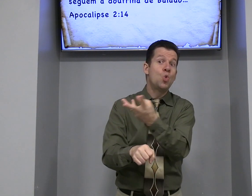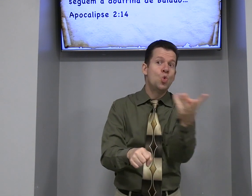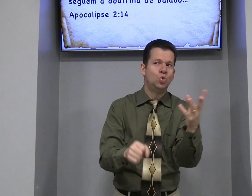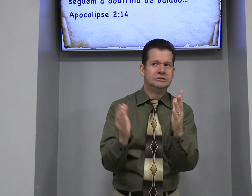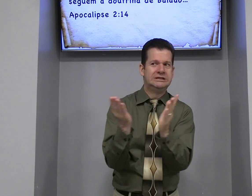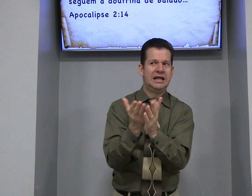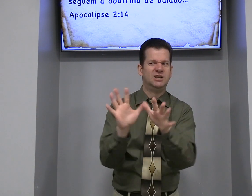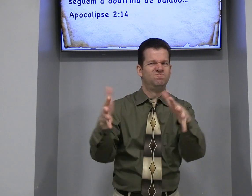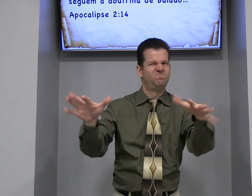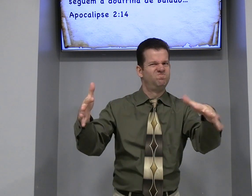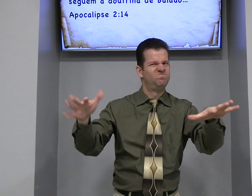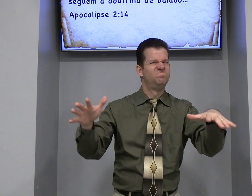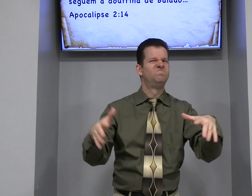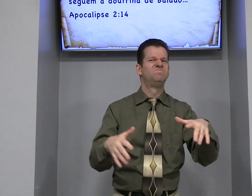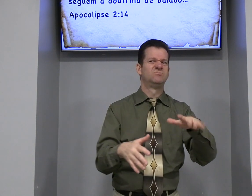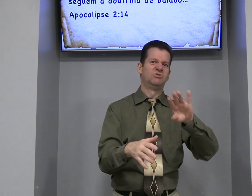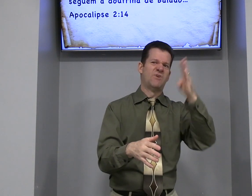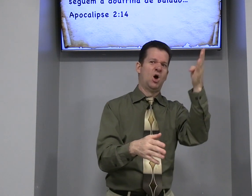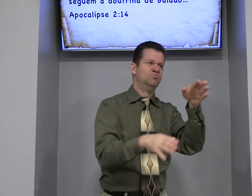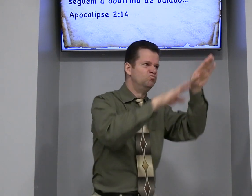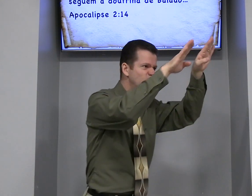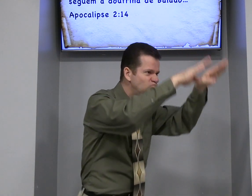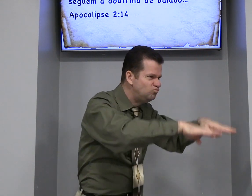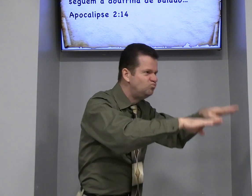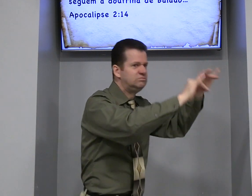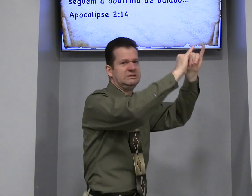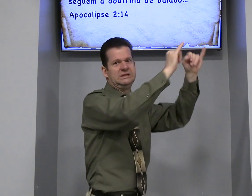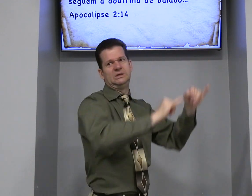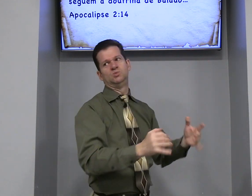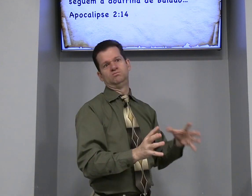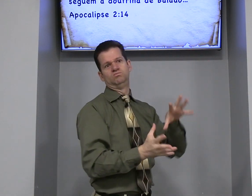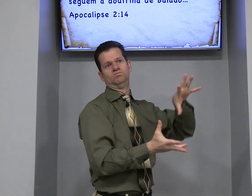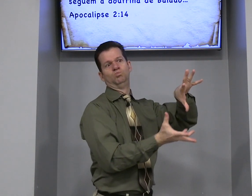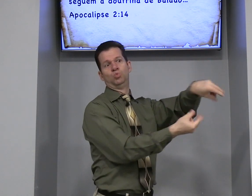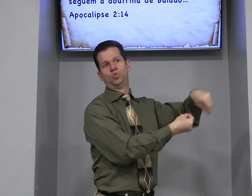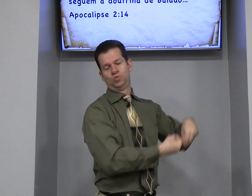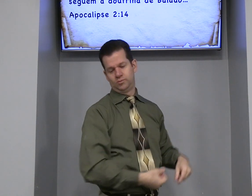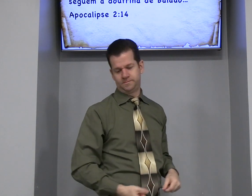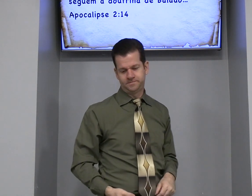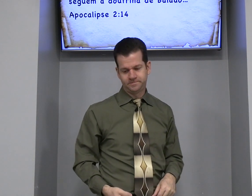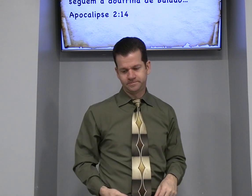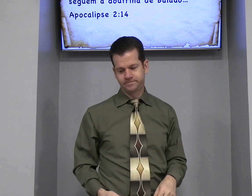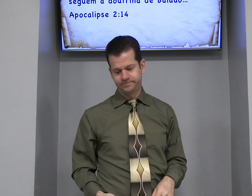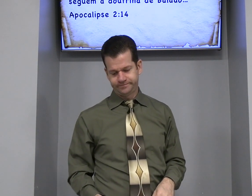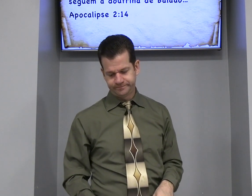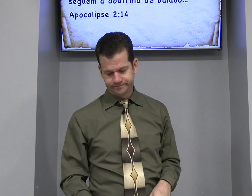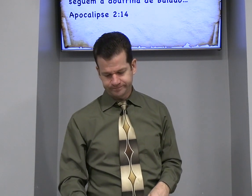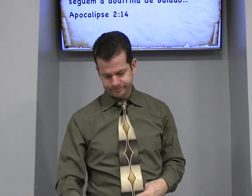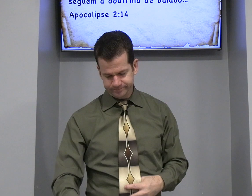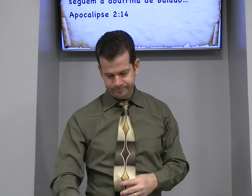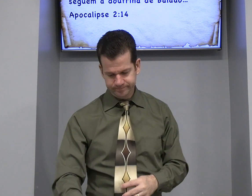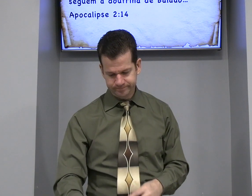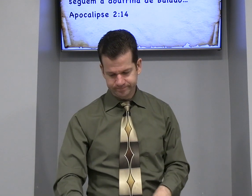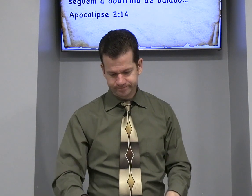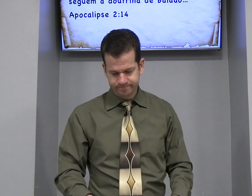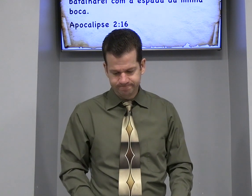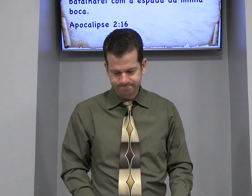isso. Alguns crentes eram meio falso que também adoravam ídolos, os ídolos.